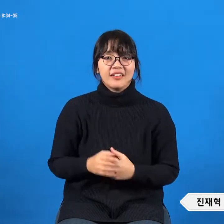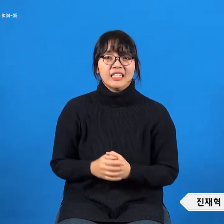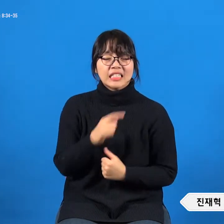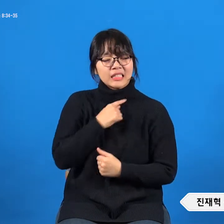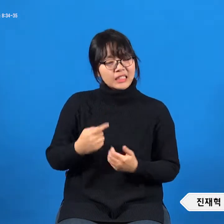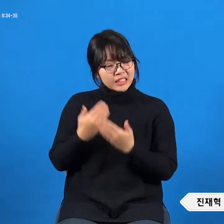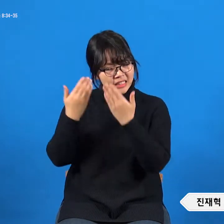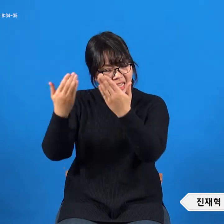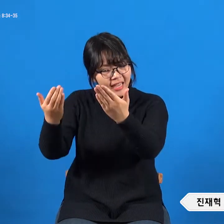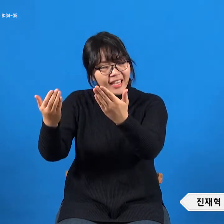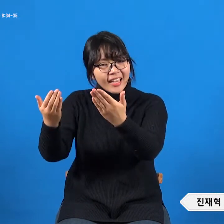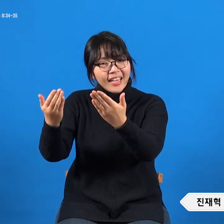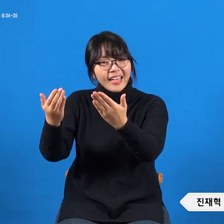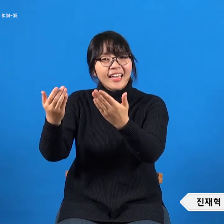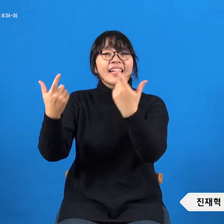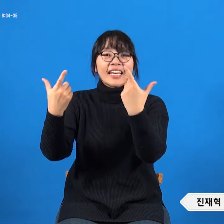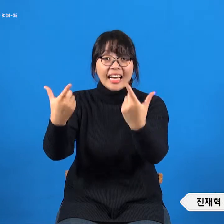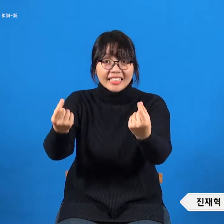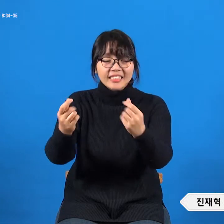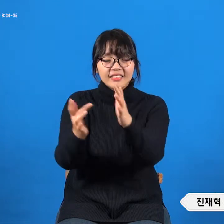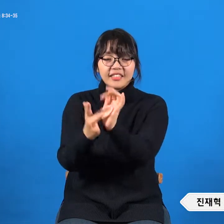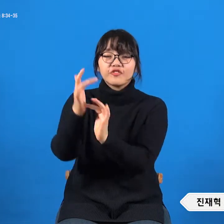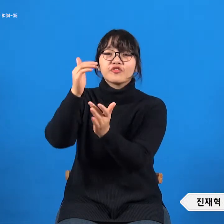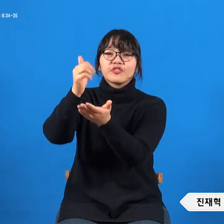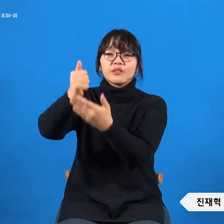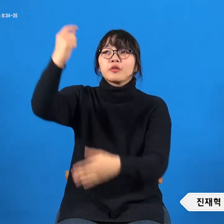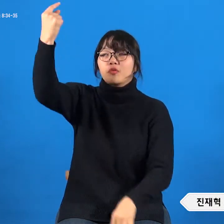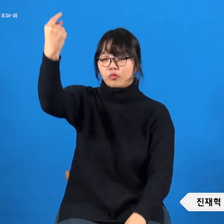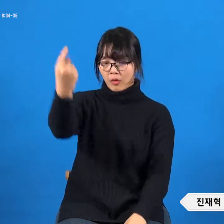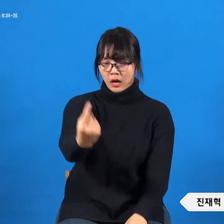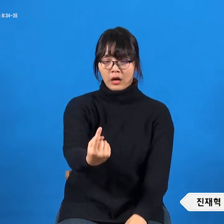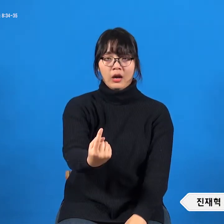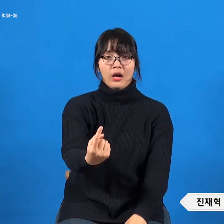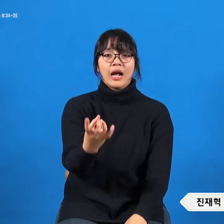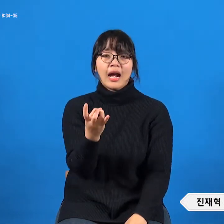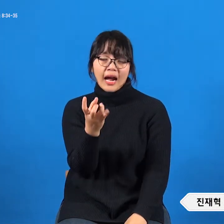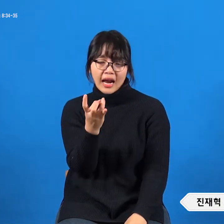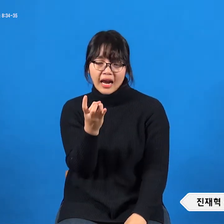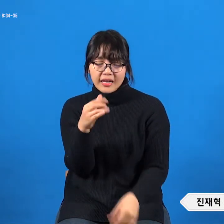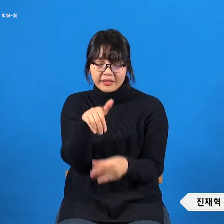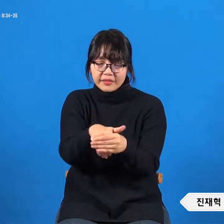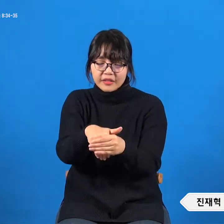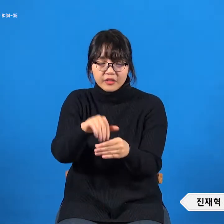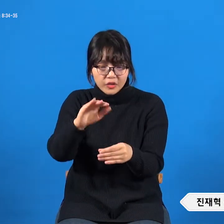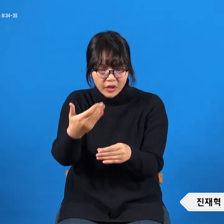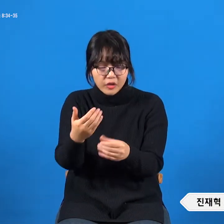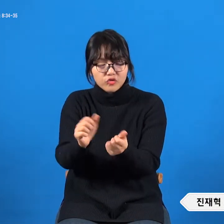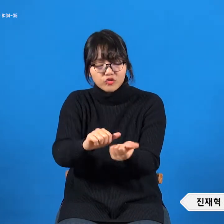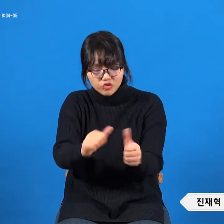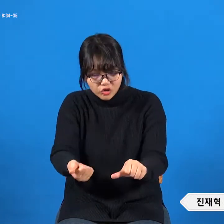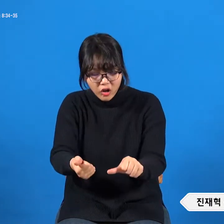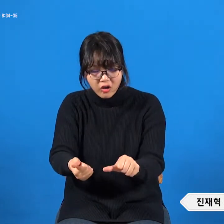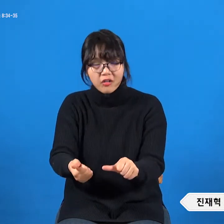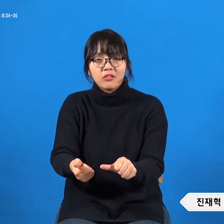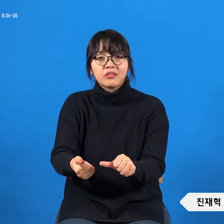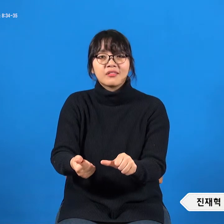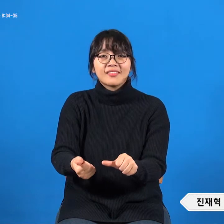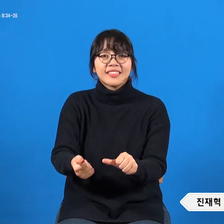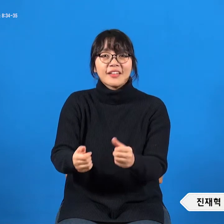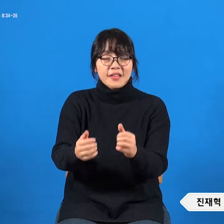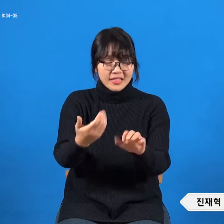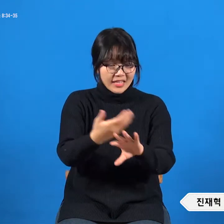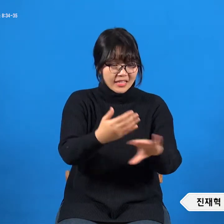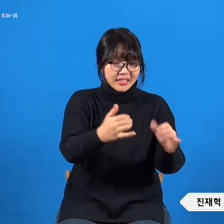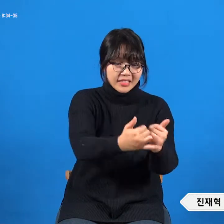희생입니다. 그렇게 예수 그리스도께서도 이 땅에 오셨습니다. 한 알의 밀알이 되어 죽으셨습니다. 그의 죽으심으로